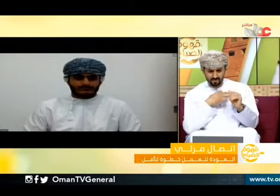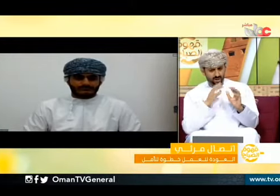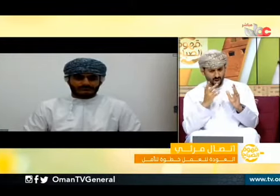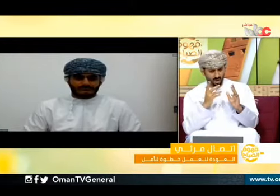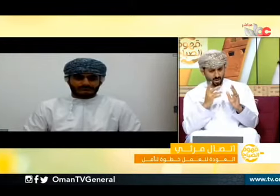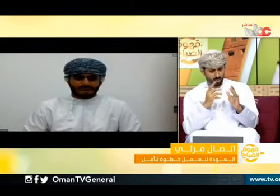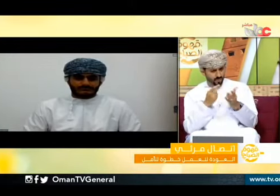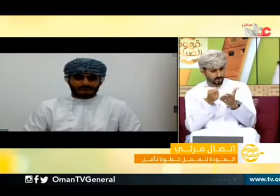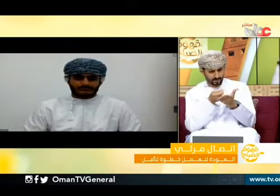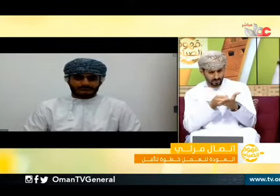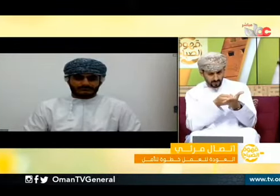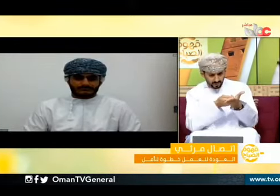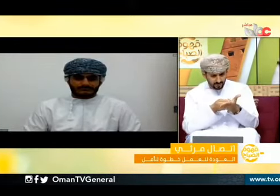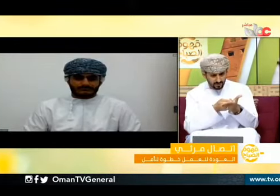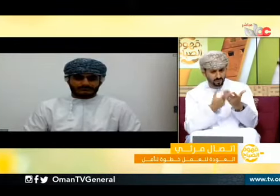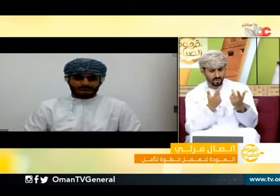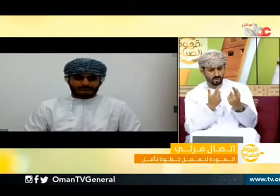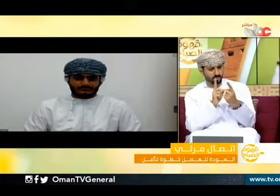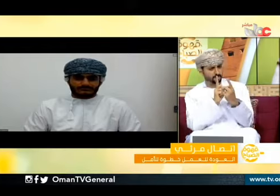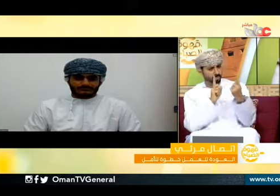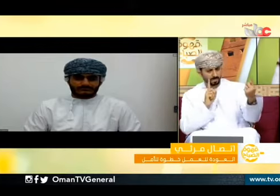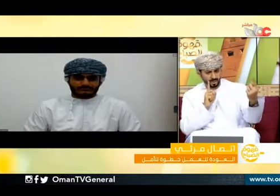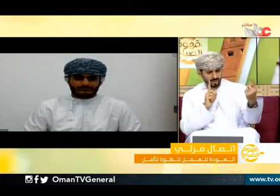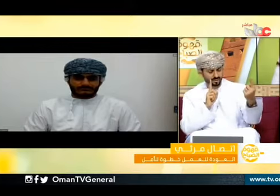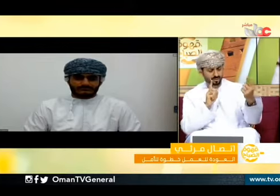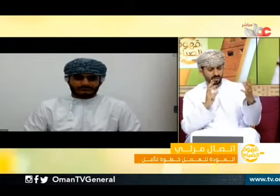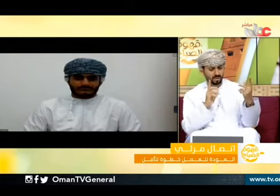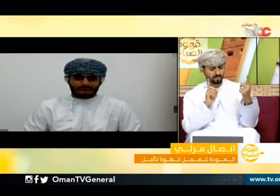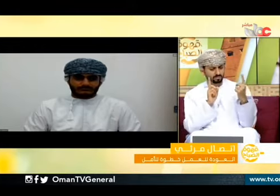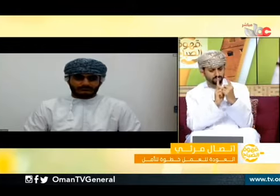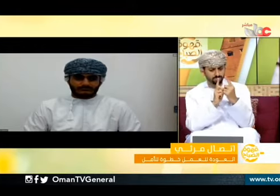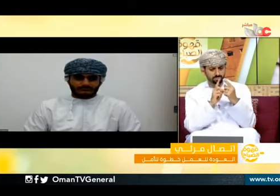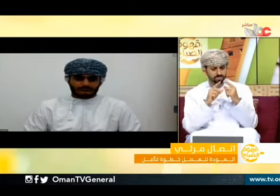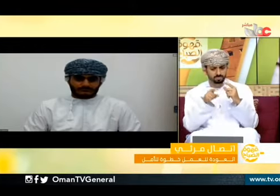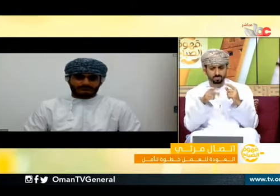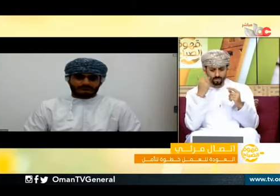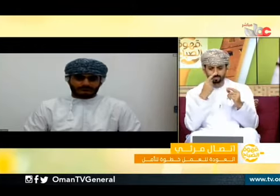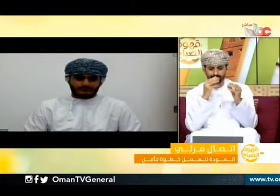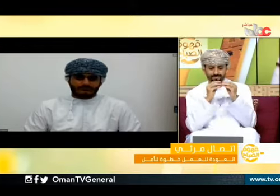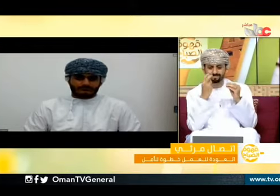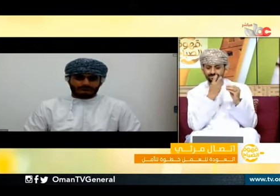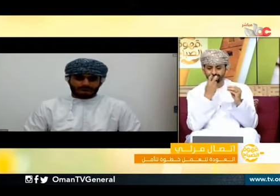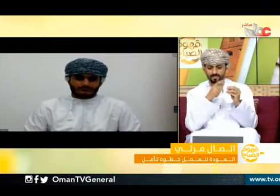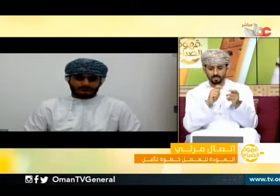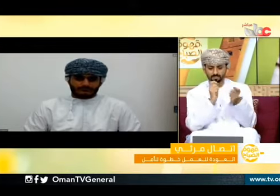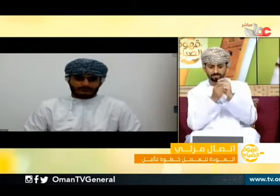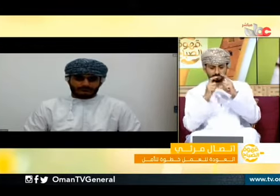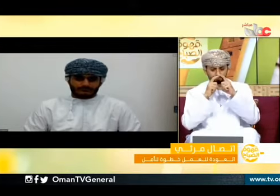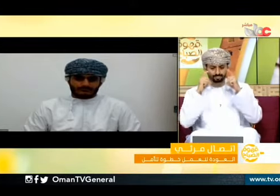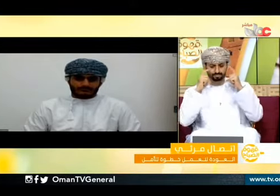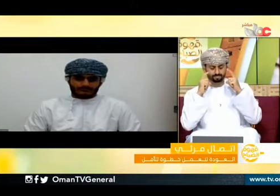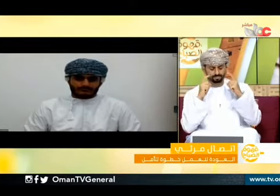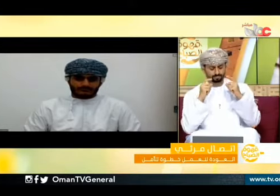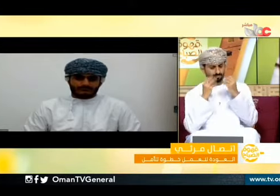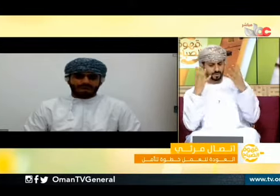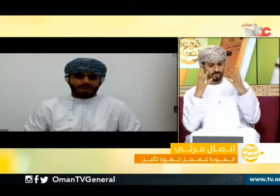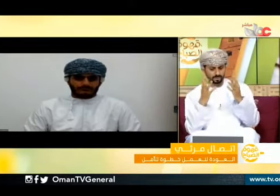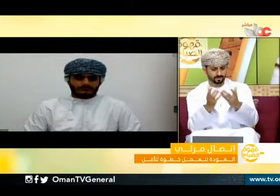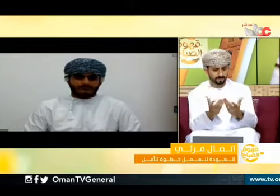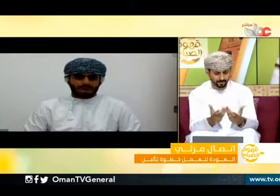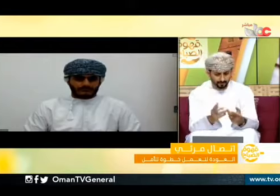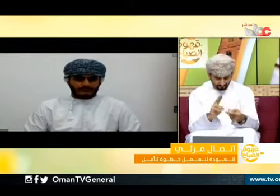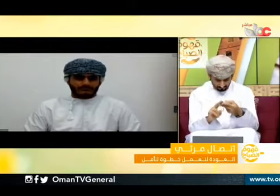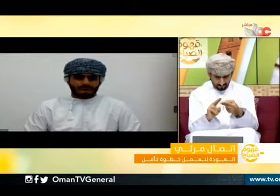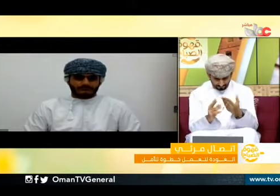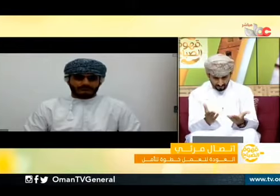خلال حركة الشفاء، كيف ممكن أن تفهم منه الشخص، كيف تفهم من